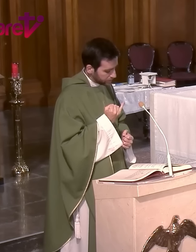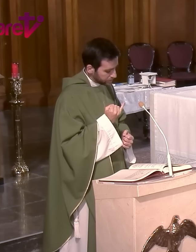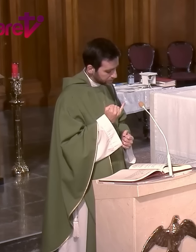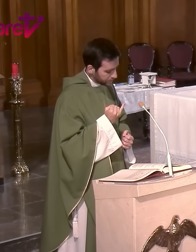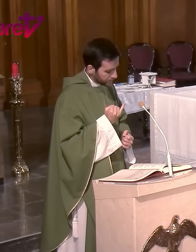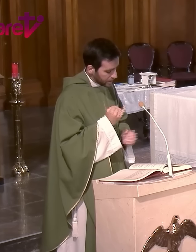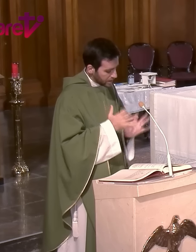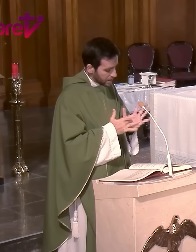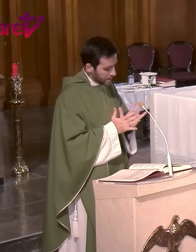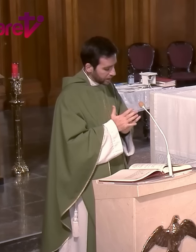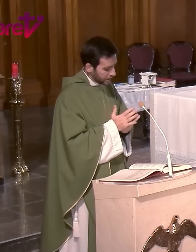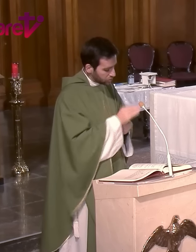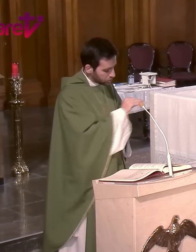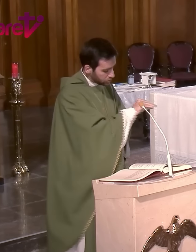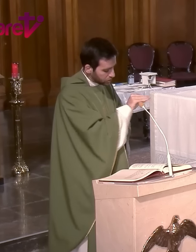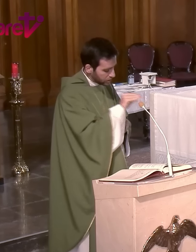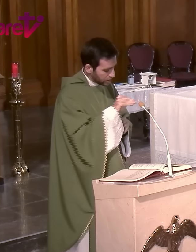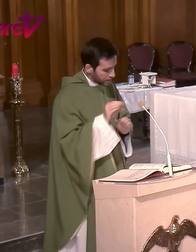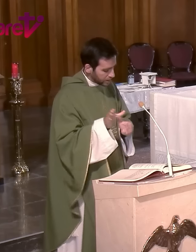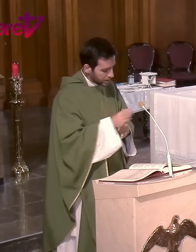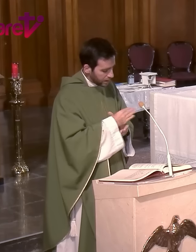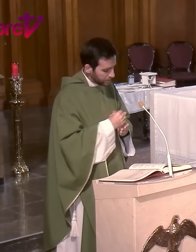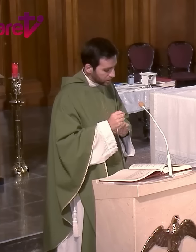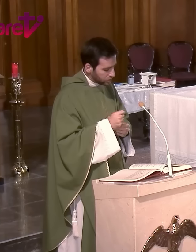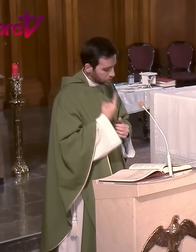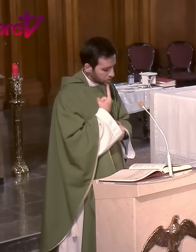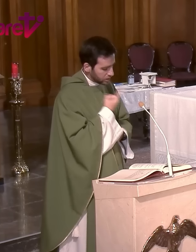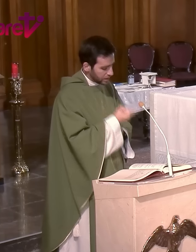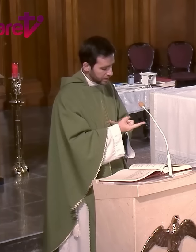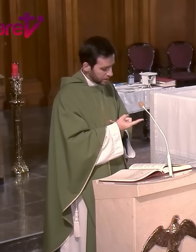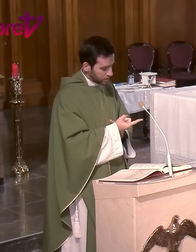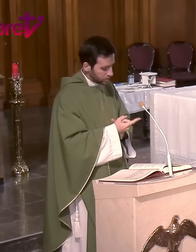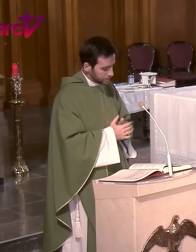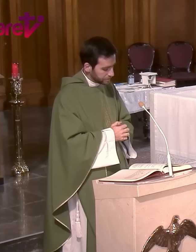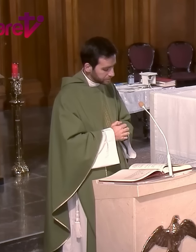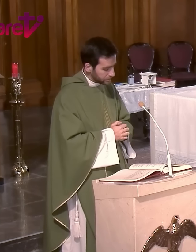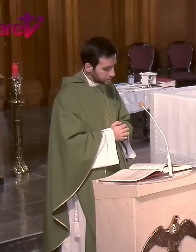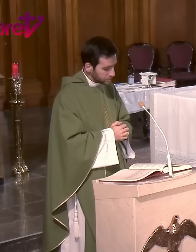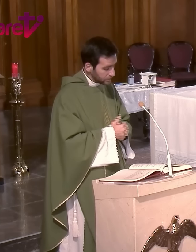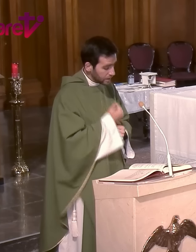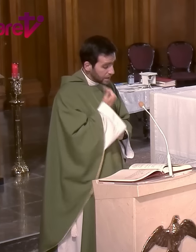Juan. Jesús, llamándolos, les dijo: